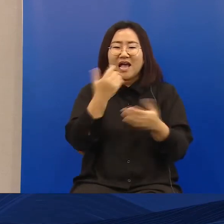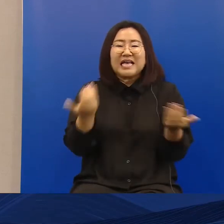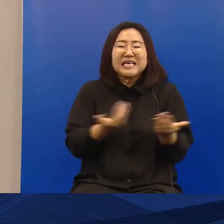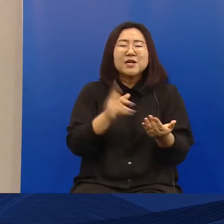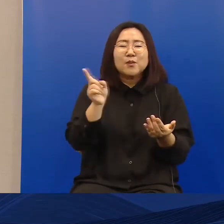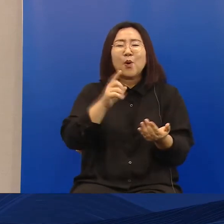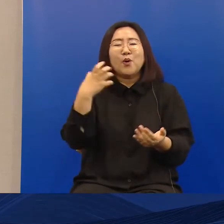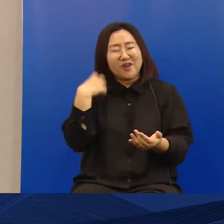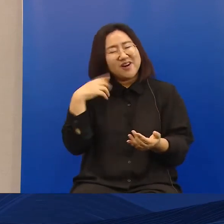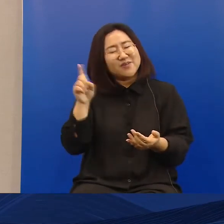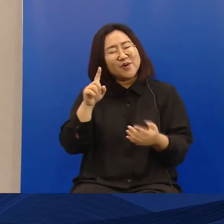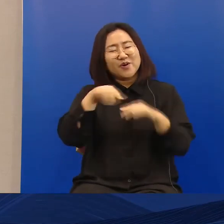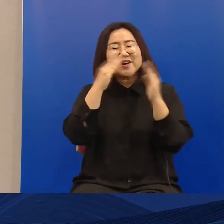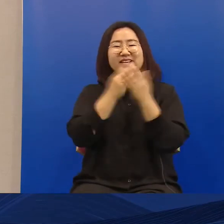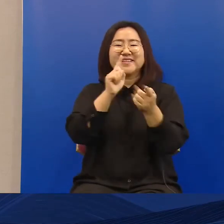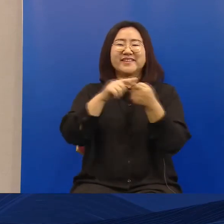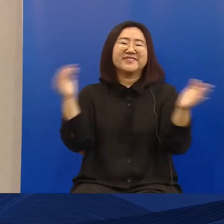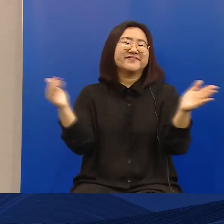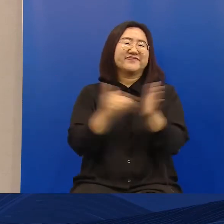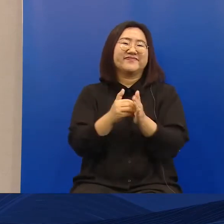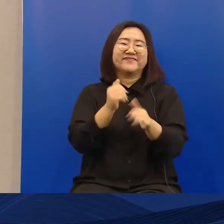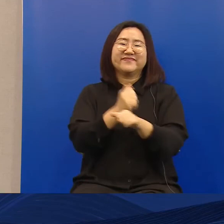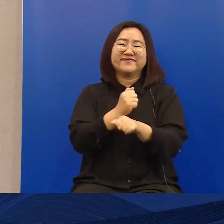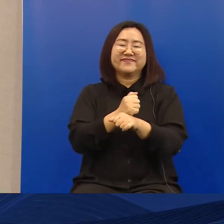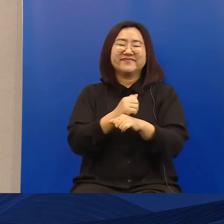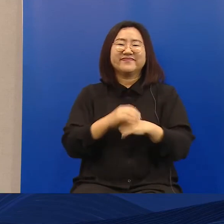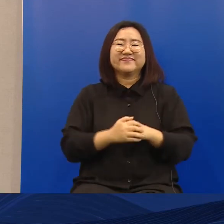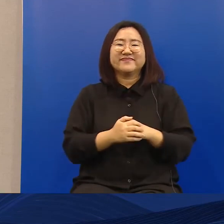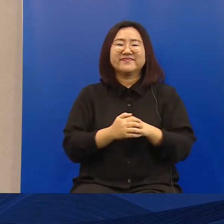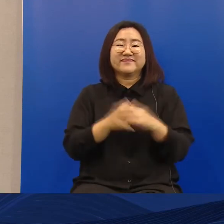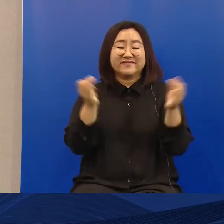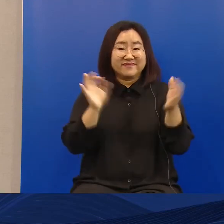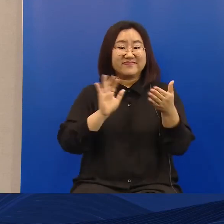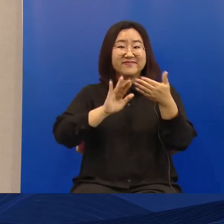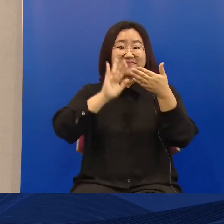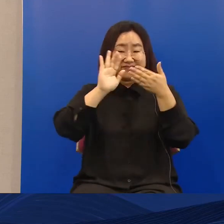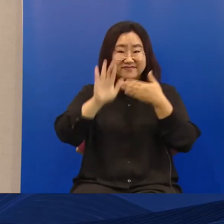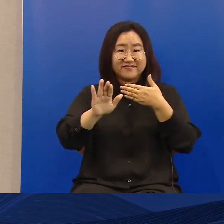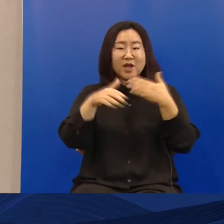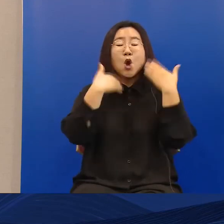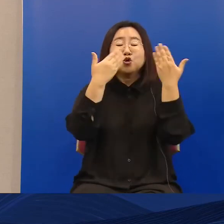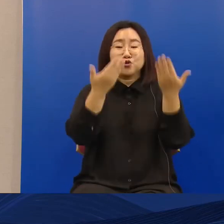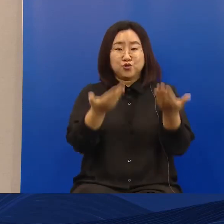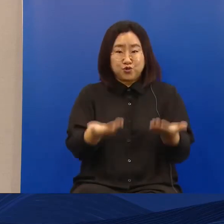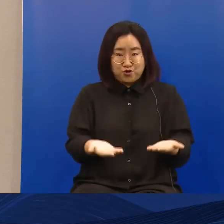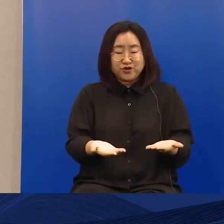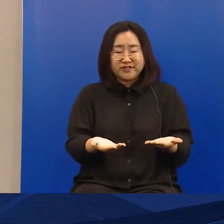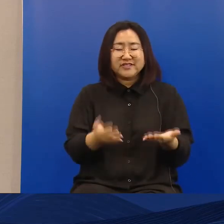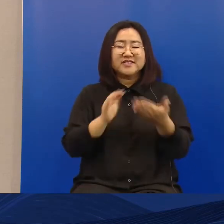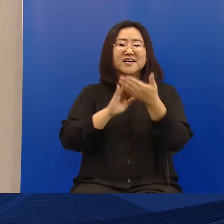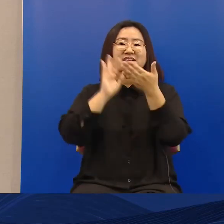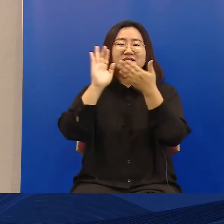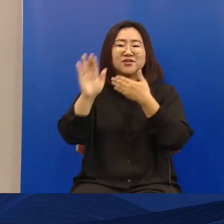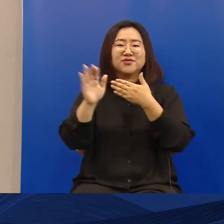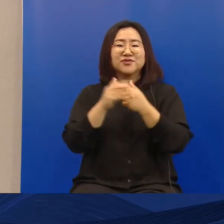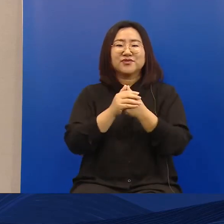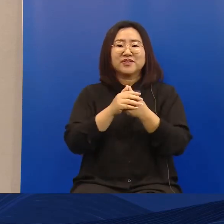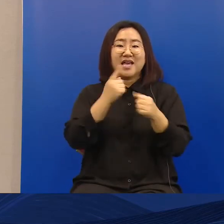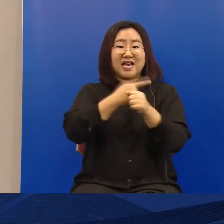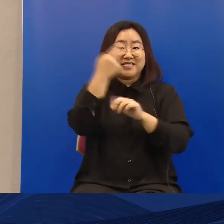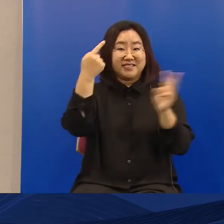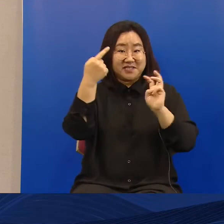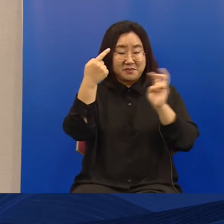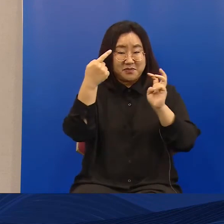역할 세션을 여기서 모두 마무리를 하도록 하겠습니다. 자, 잠시 휴식 시간을 좀 가진 이후에요.